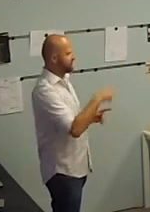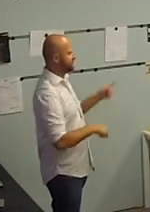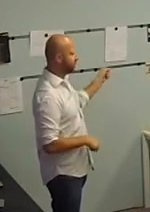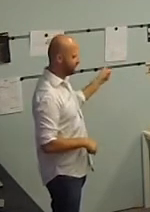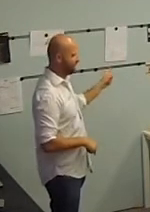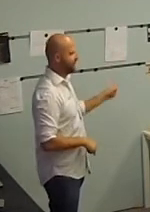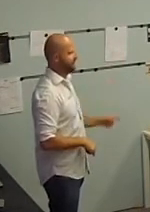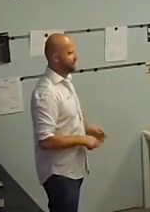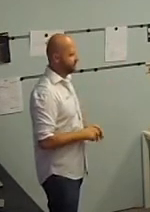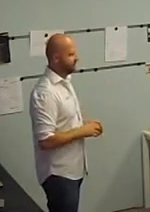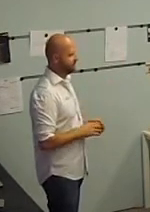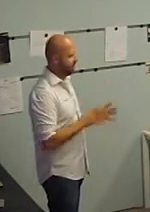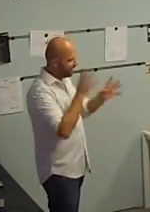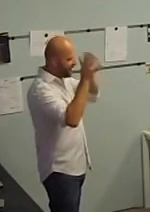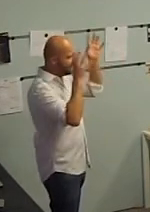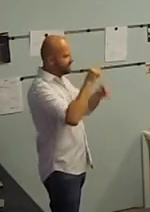Stanko, ich bin